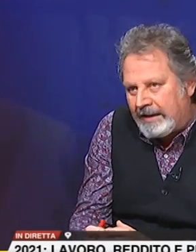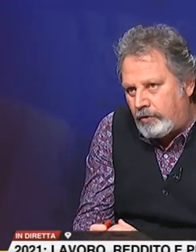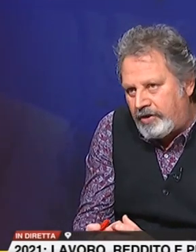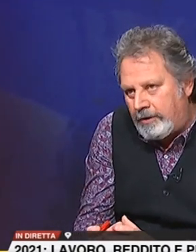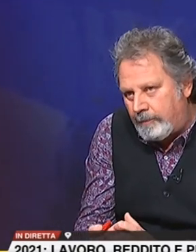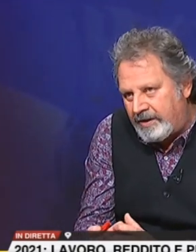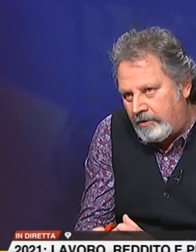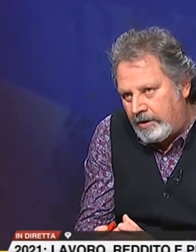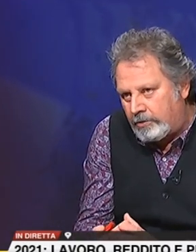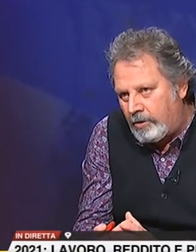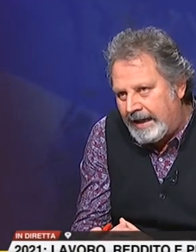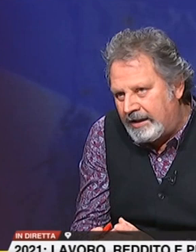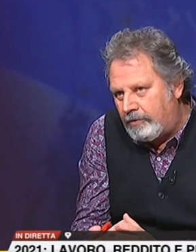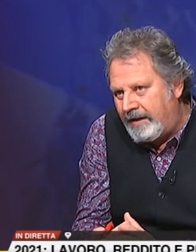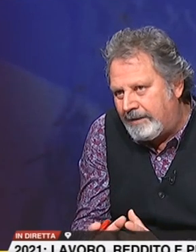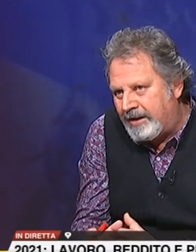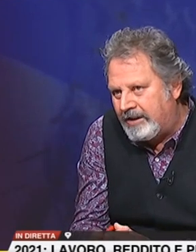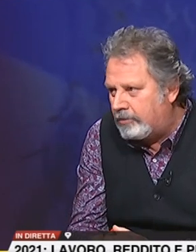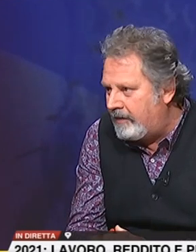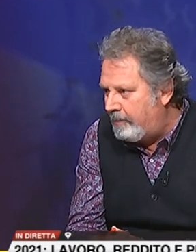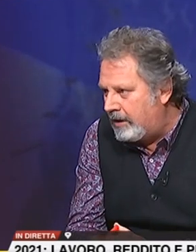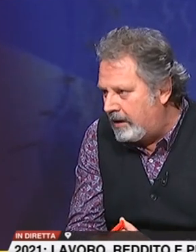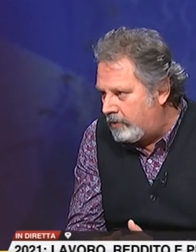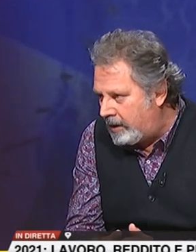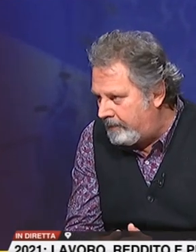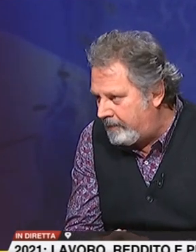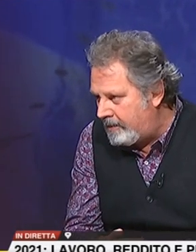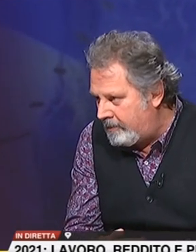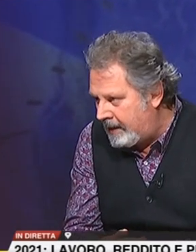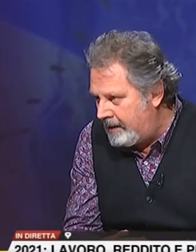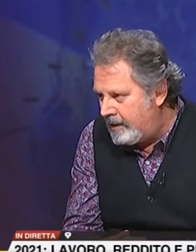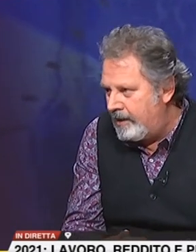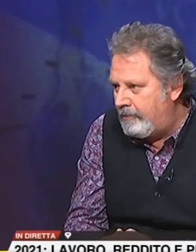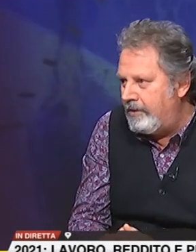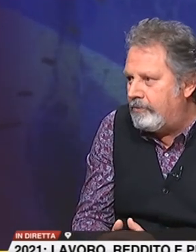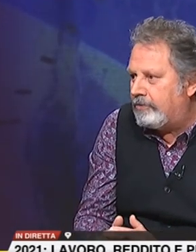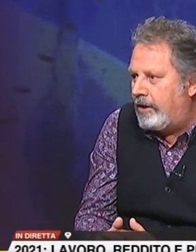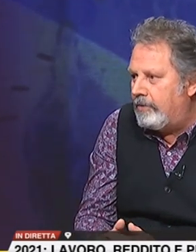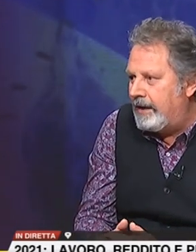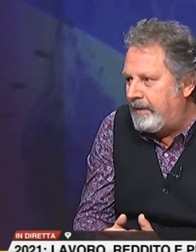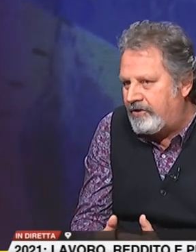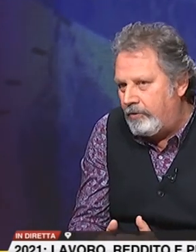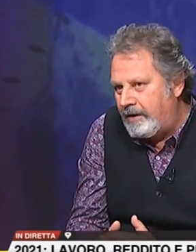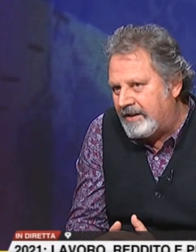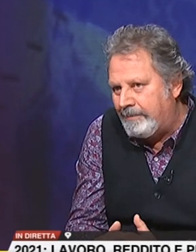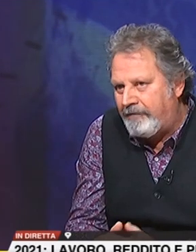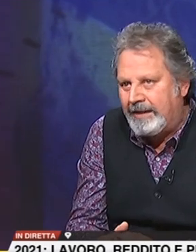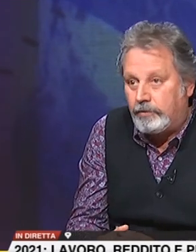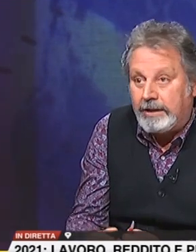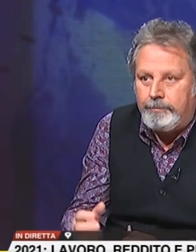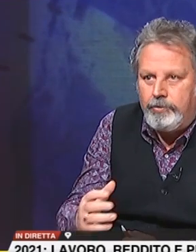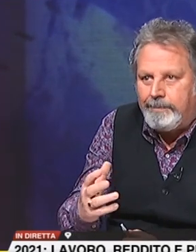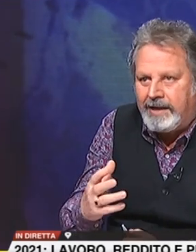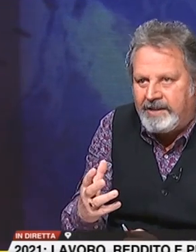e fatto 100 pensioni controllate, sul 20% troviamo degli errori, ok? Quindi un controllo delle pensioni va sempre